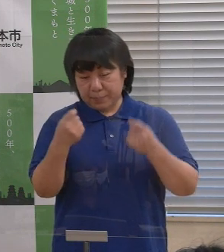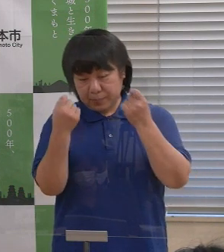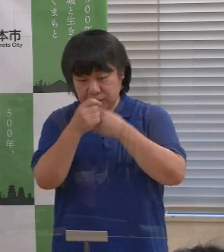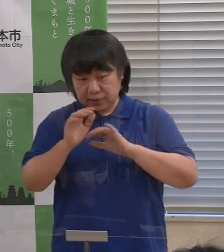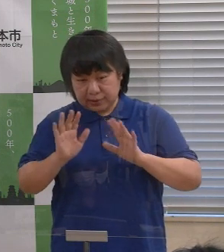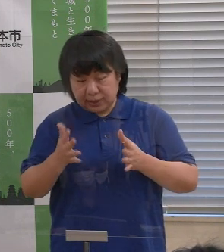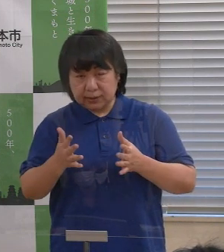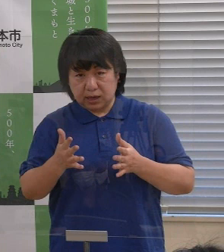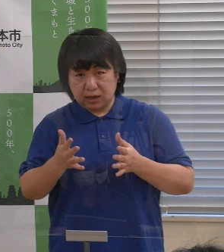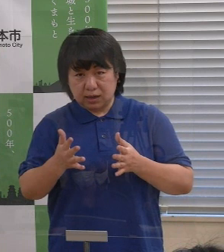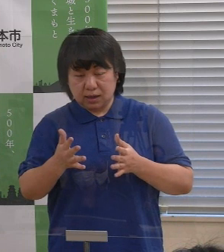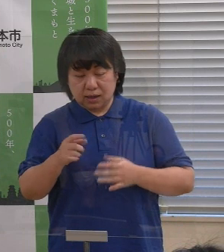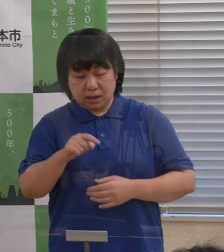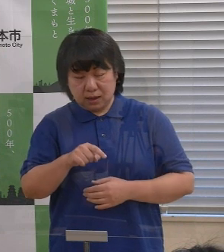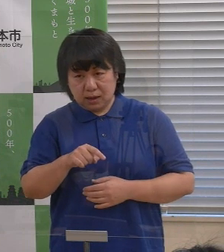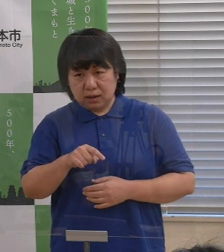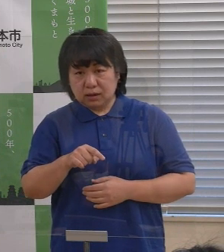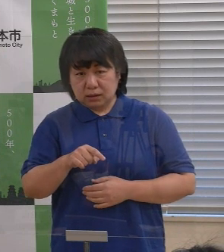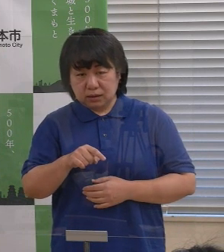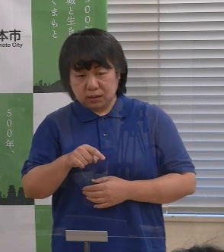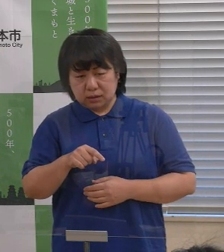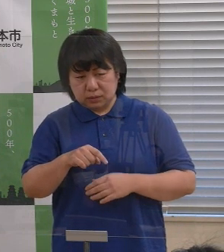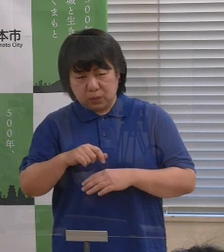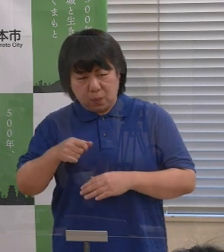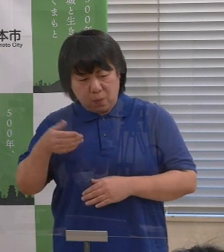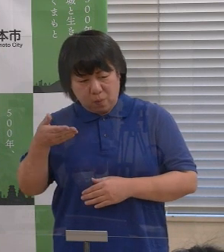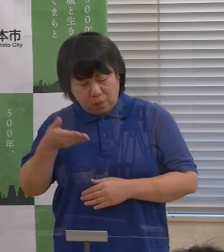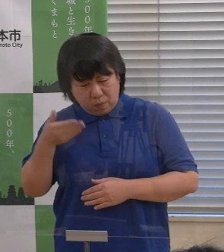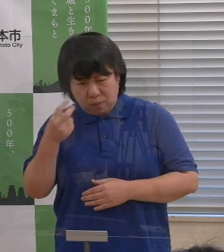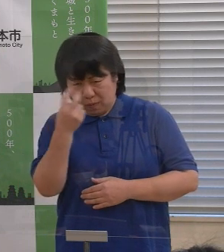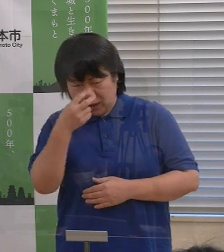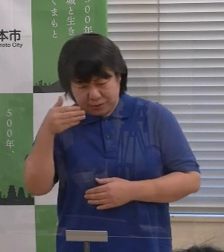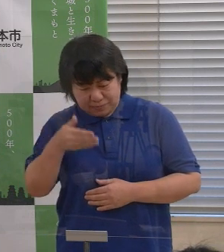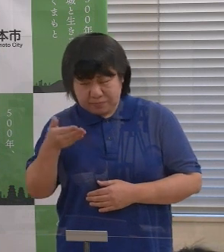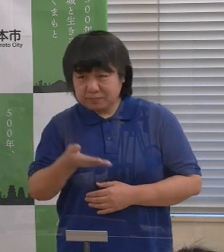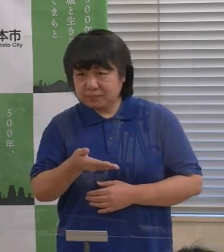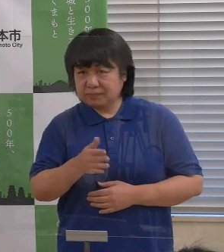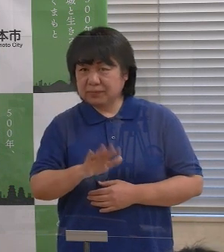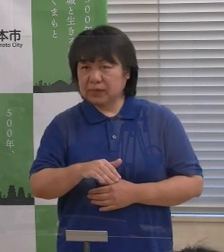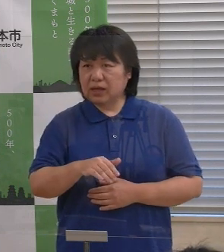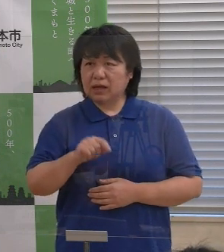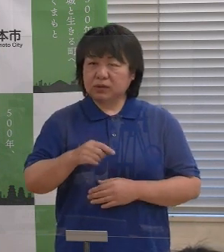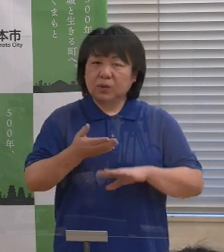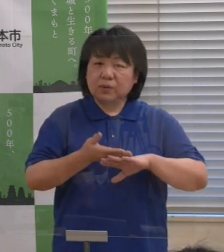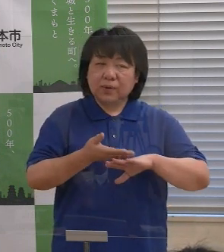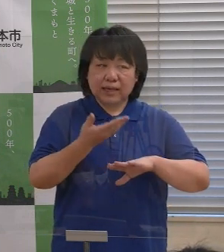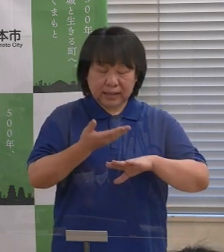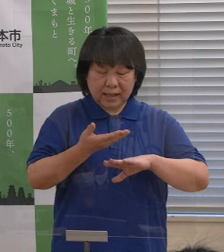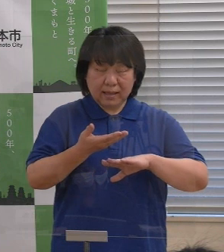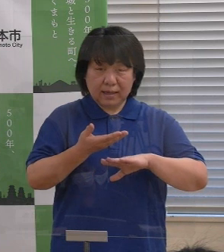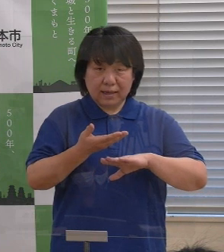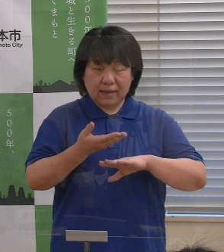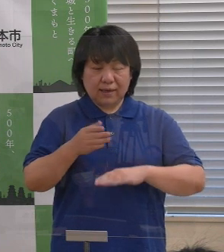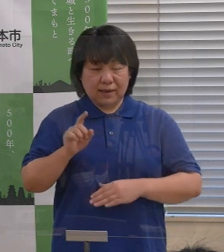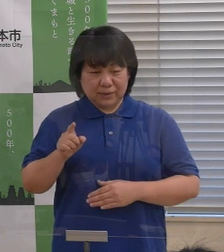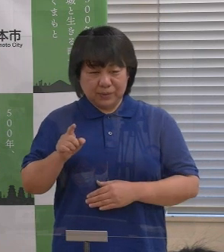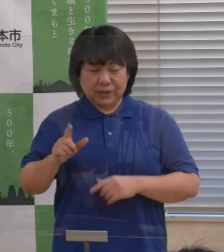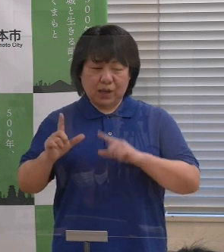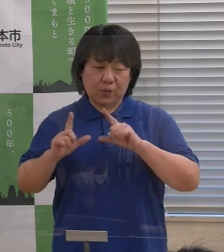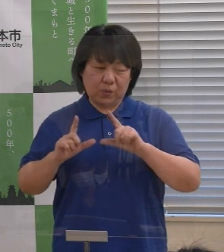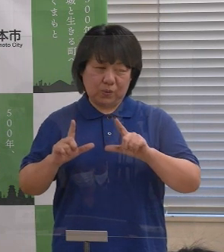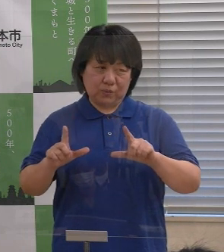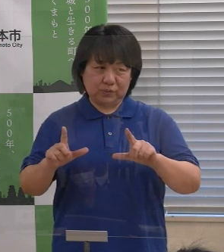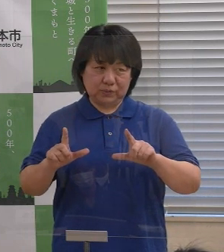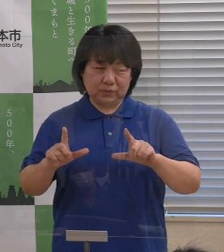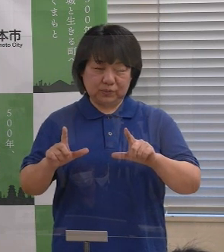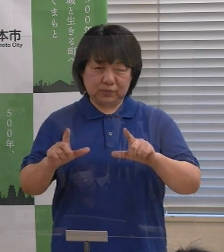かということをかなり厳しく確認をさせていただきました。まあ、その上で、あのような報告をさせ